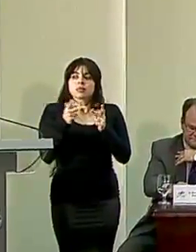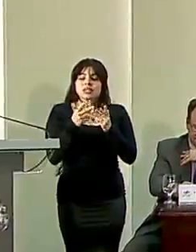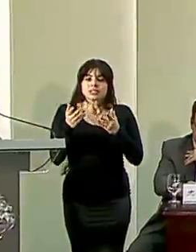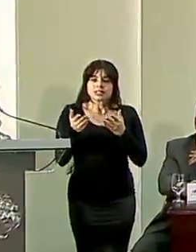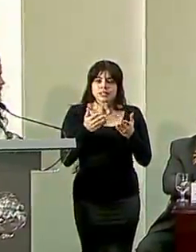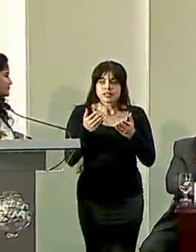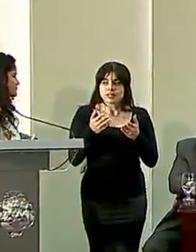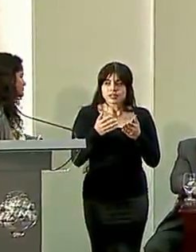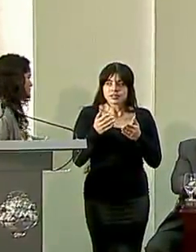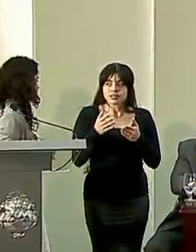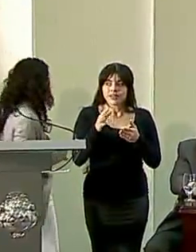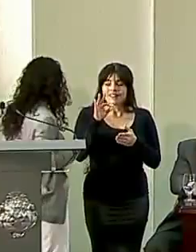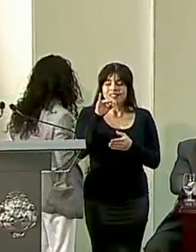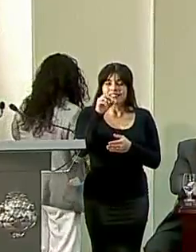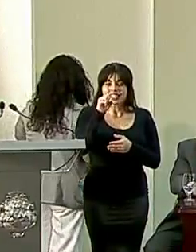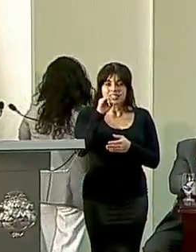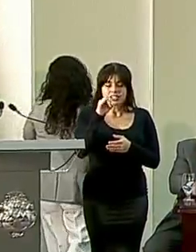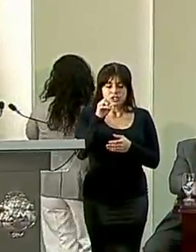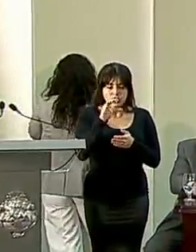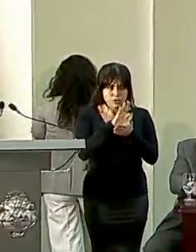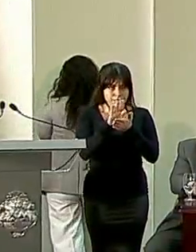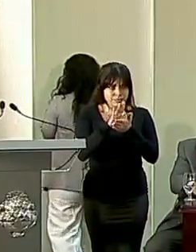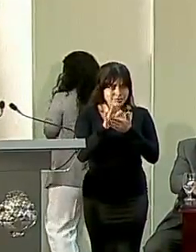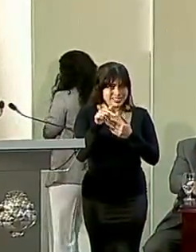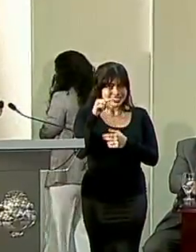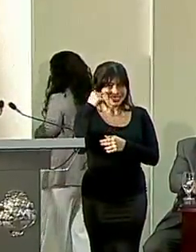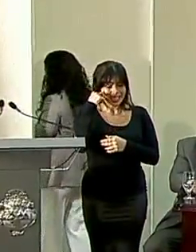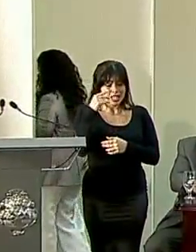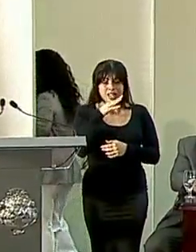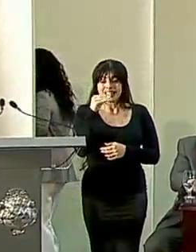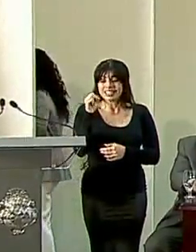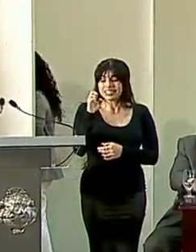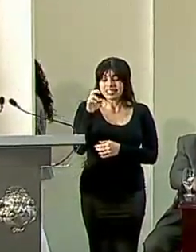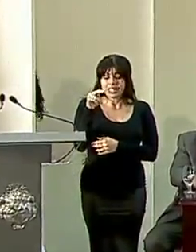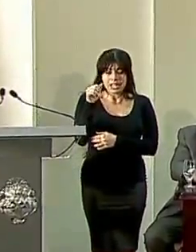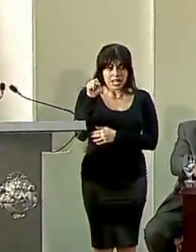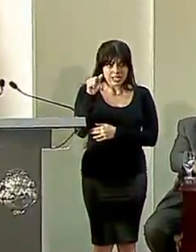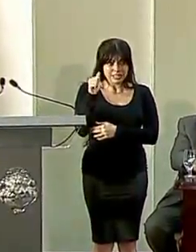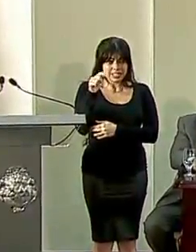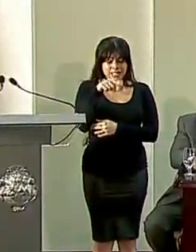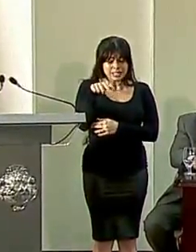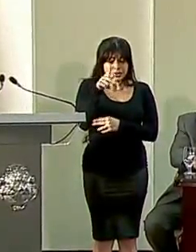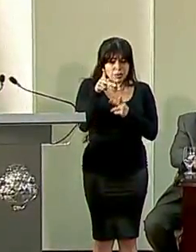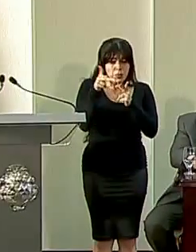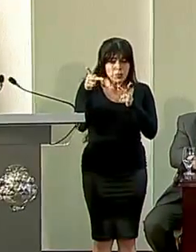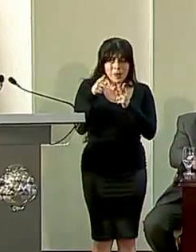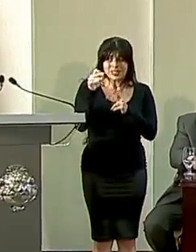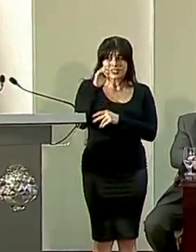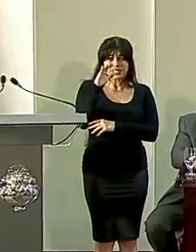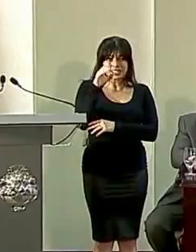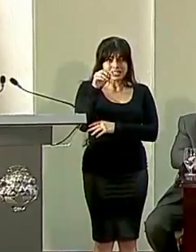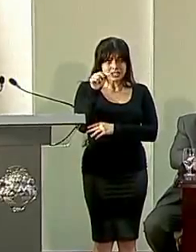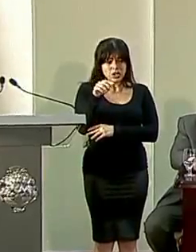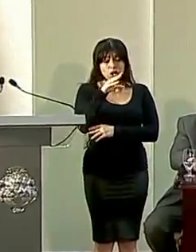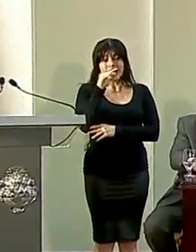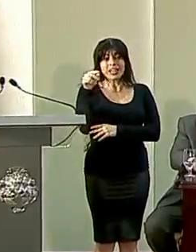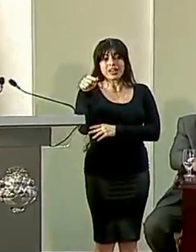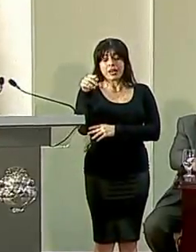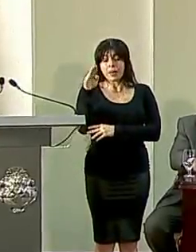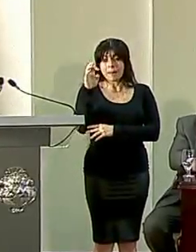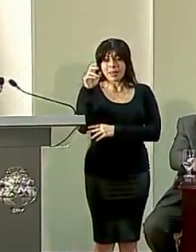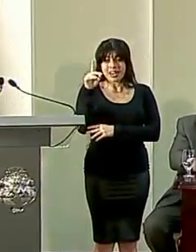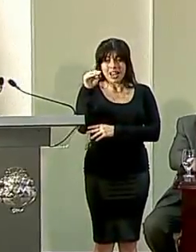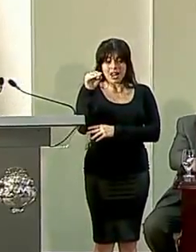Servicio Fisiosanitario del Estado y de SENASA. Eso, los puestos de don Francisco y de don